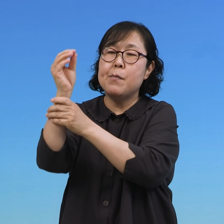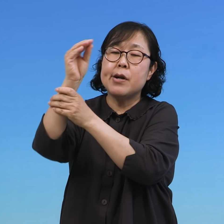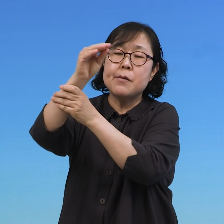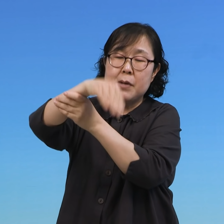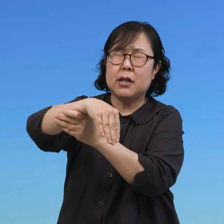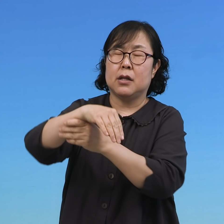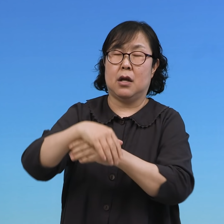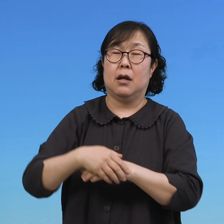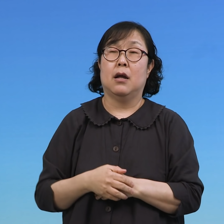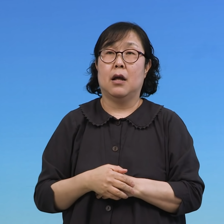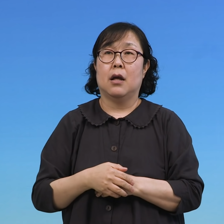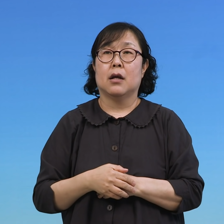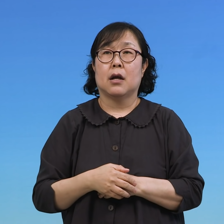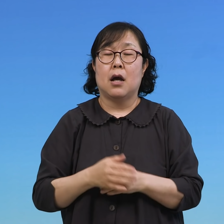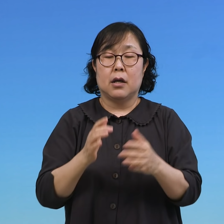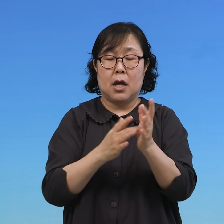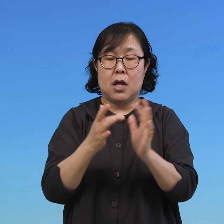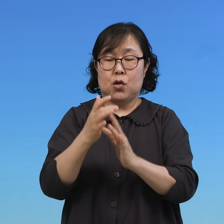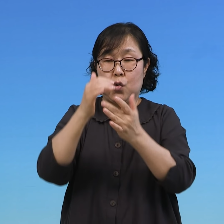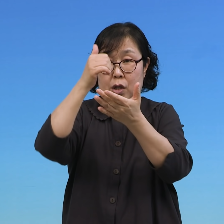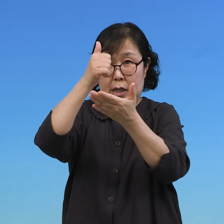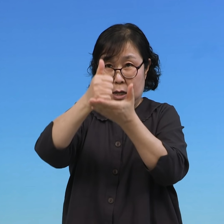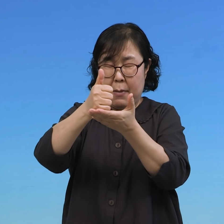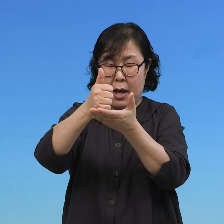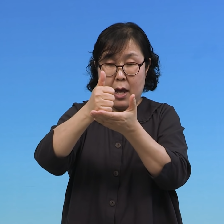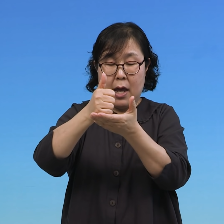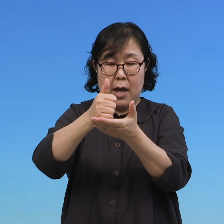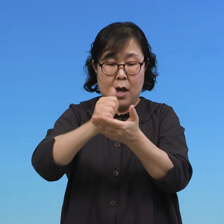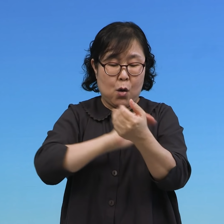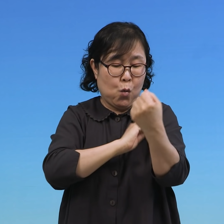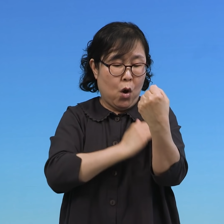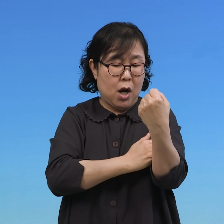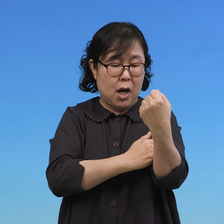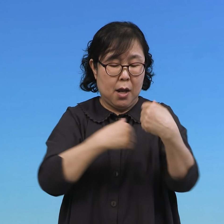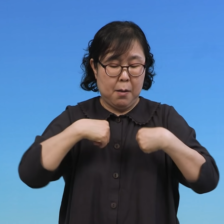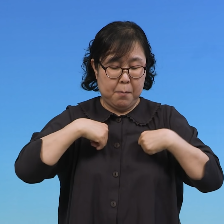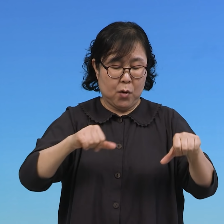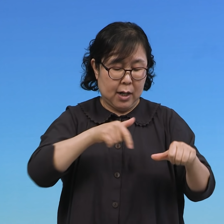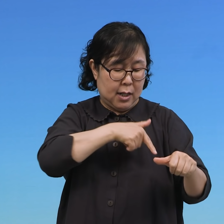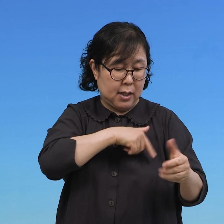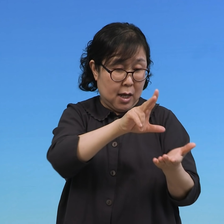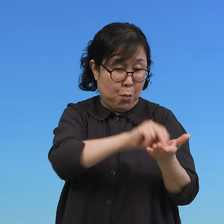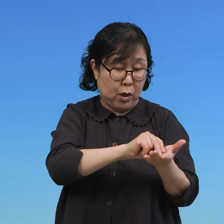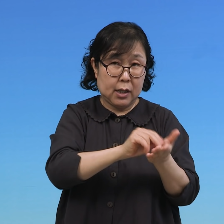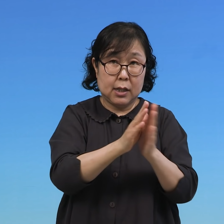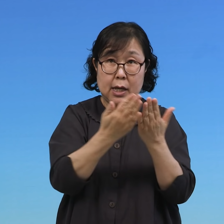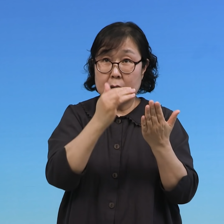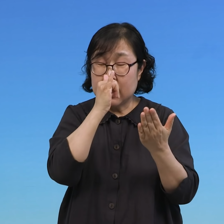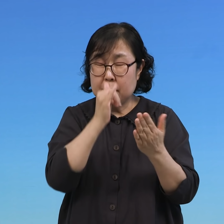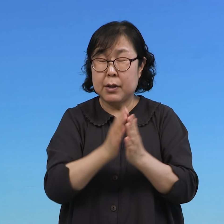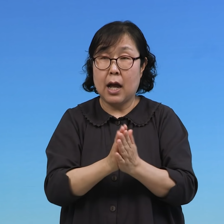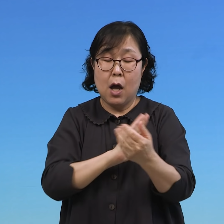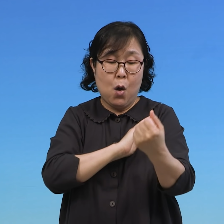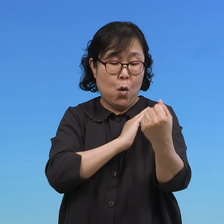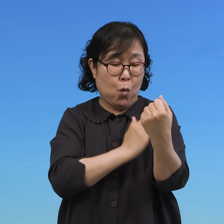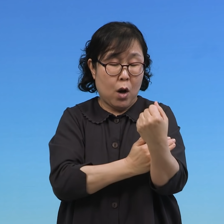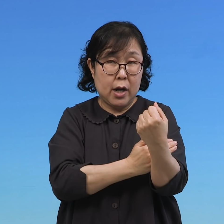예수 그리스도의 권리 포기, 이런 제목의 책이 나오는데요. 그 책에 나온 한 대목을 들어보십시오. 권리